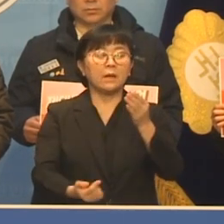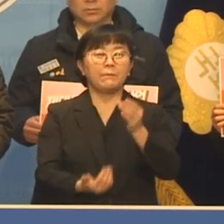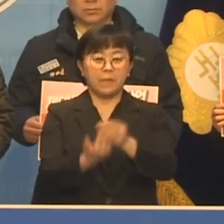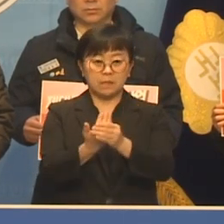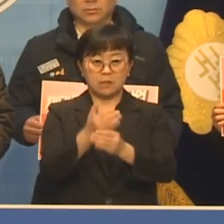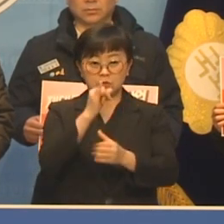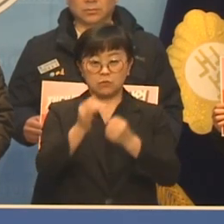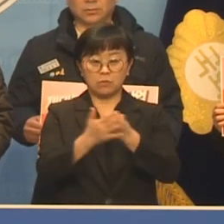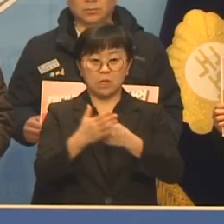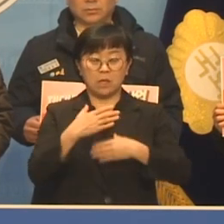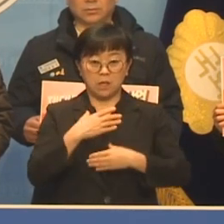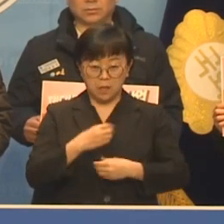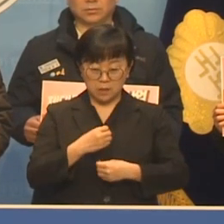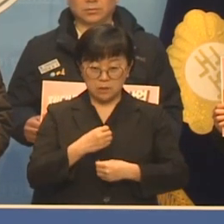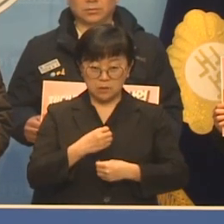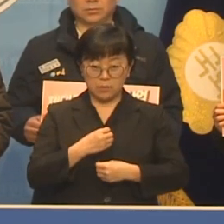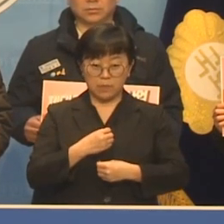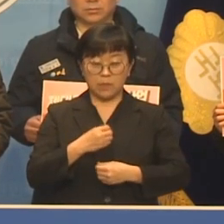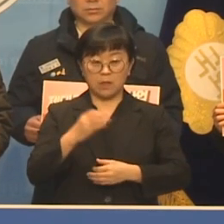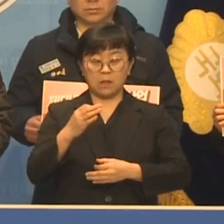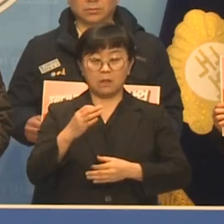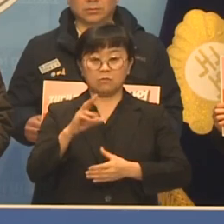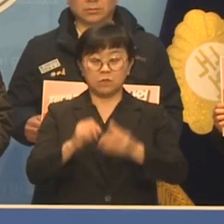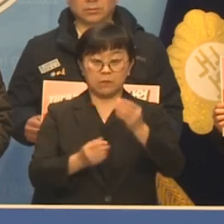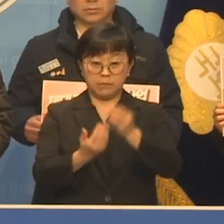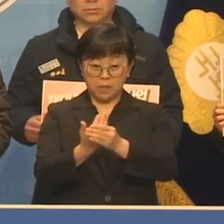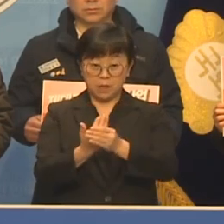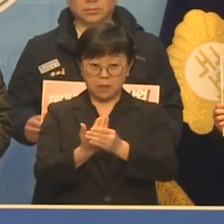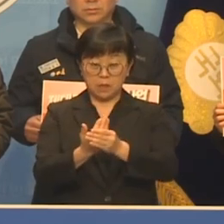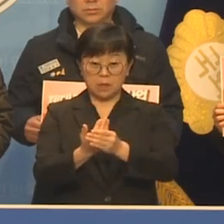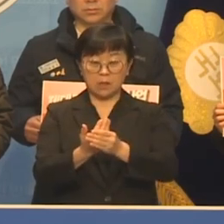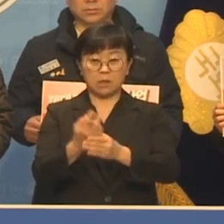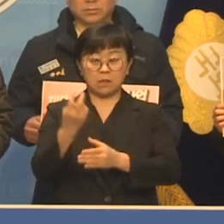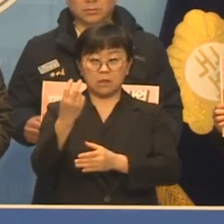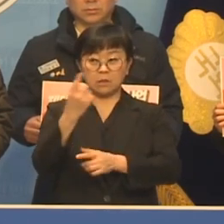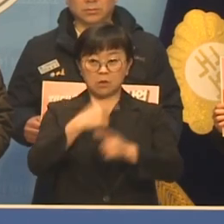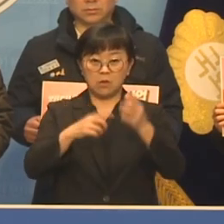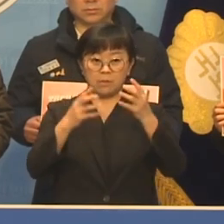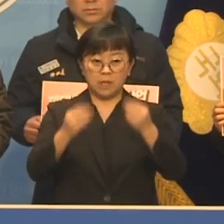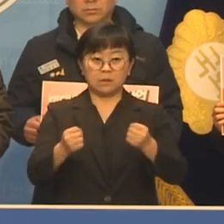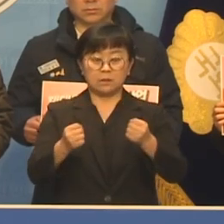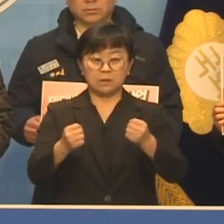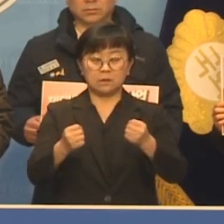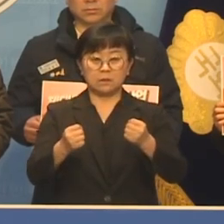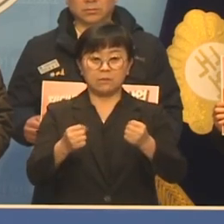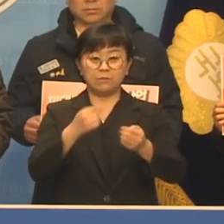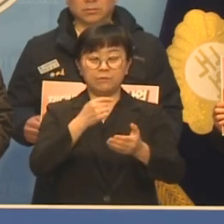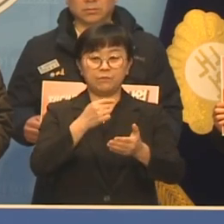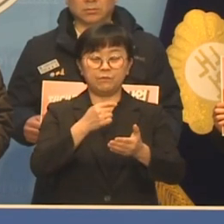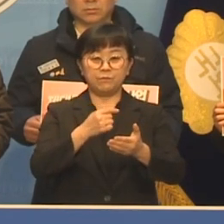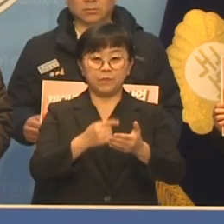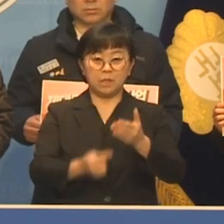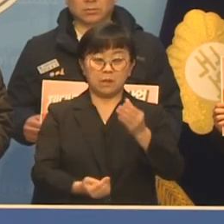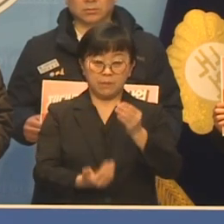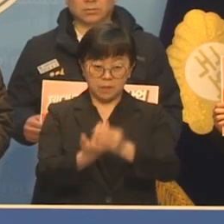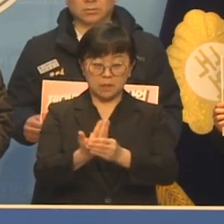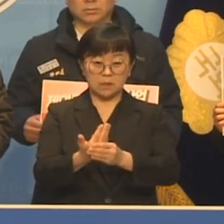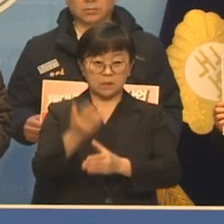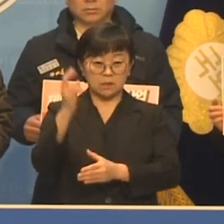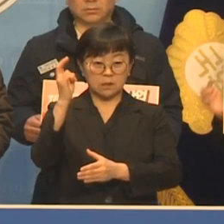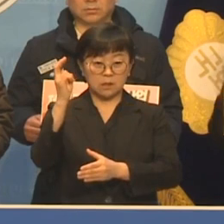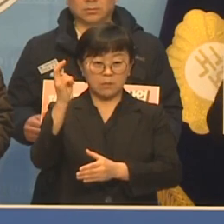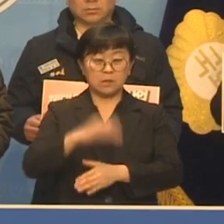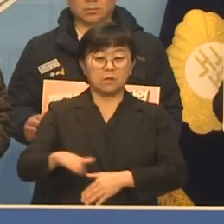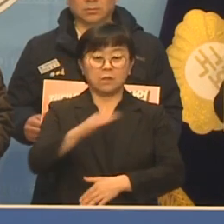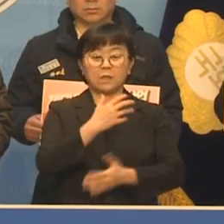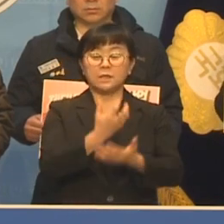일어날지 특히 봄철 해빙기에는 더 많은 중대재해가 일어날 확률이 높습니다.